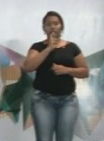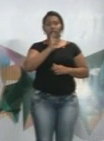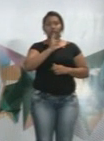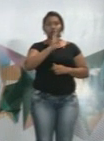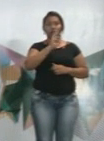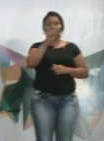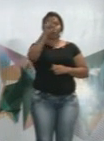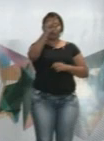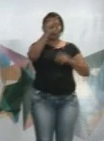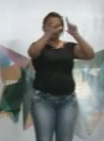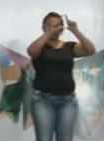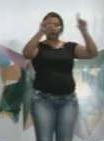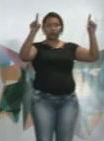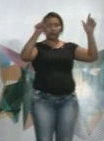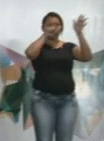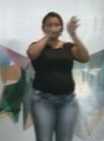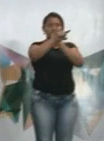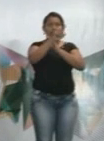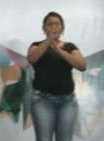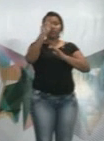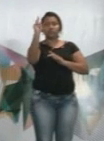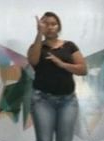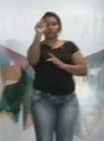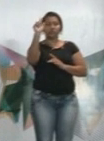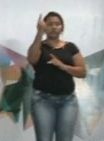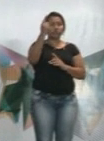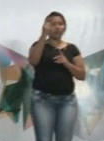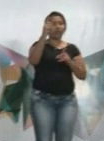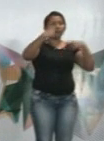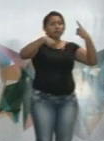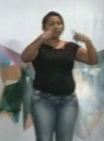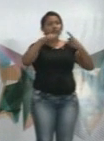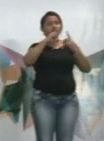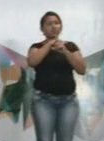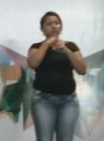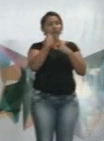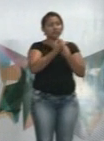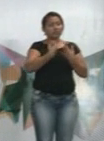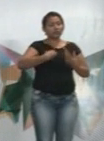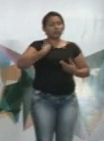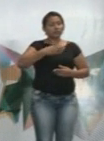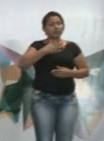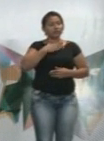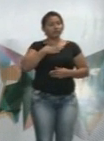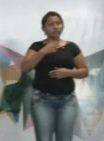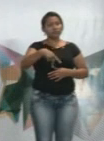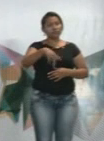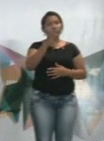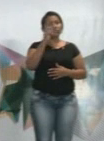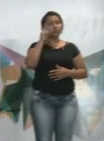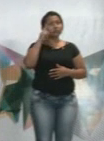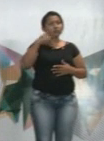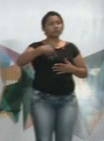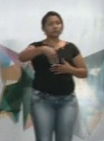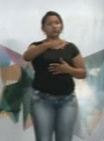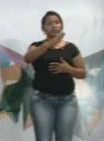uma questão, sei lá, histórica, geográfica, política, social, mesmo da minha vida, do meu cotidiano, tá? Então